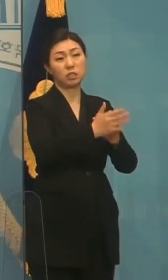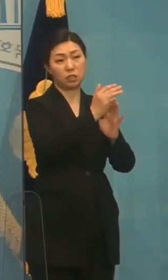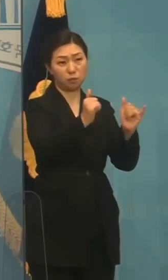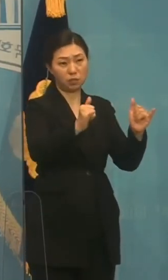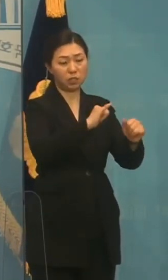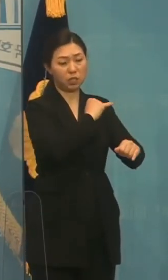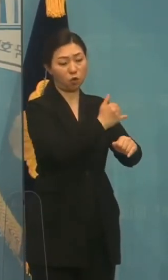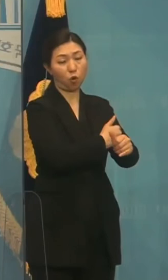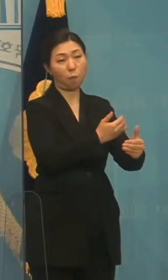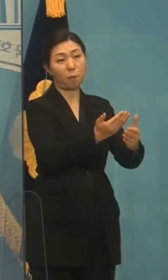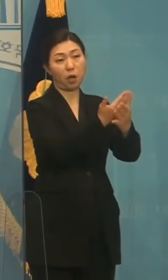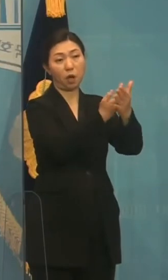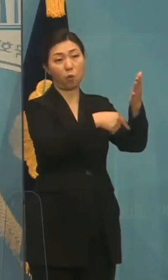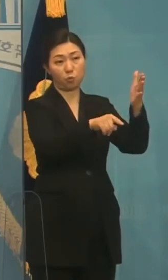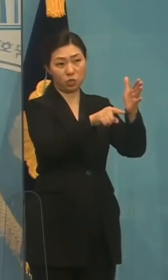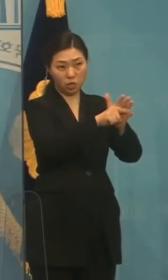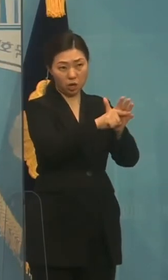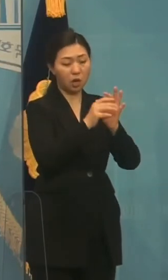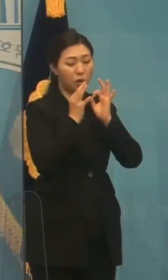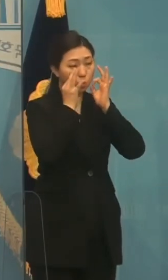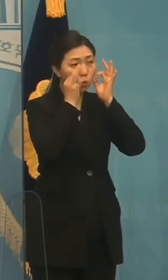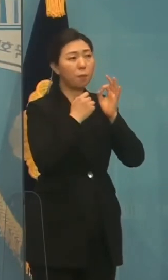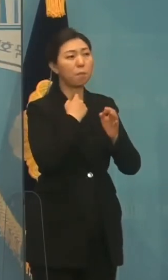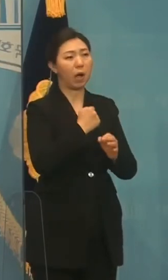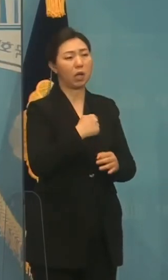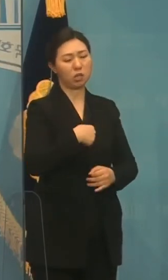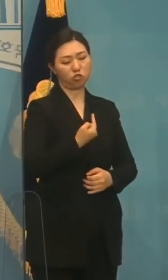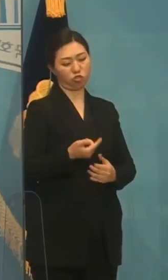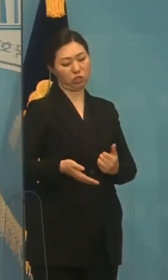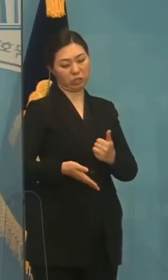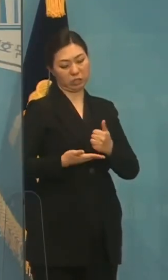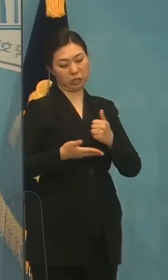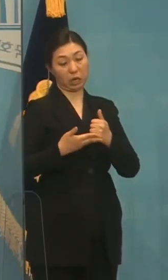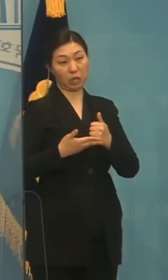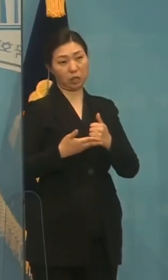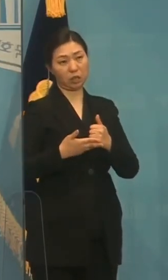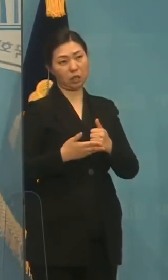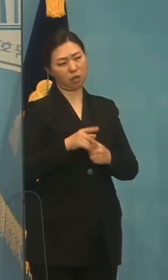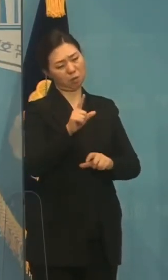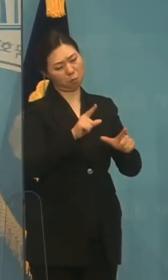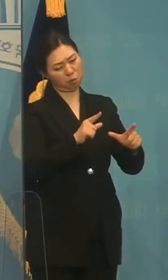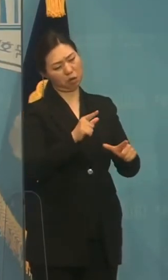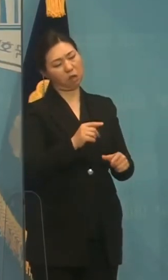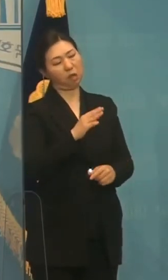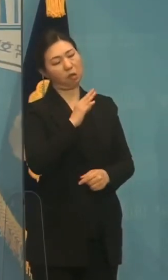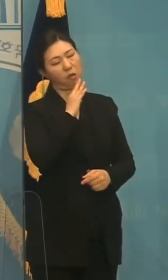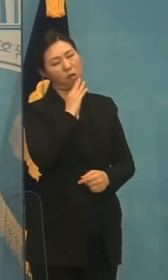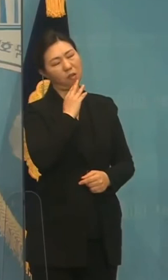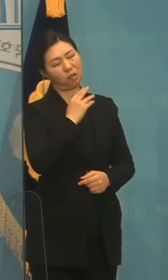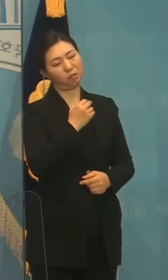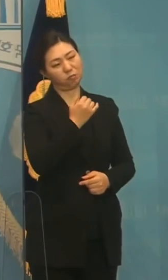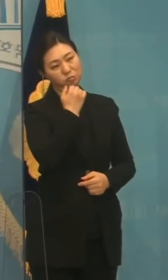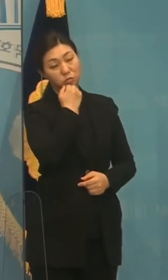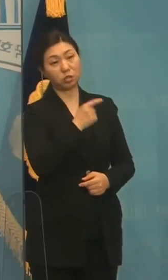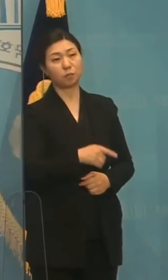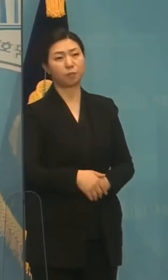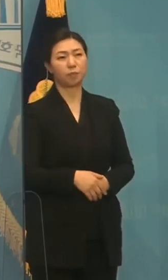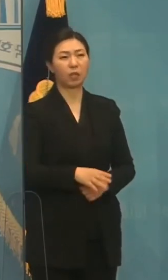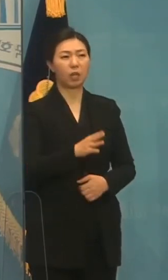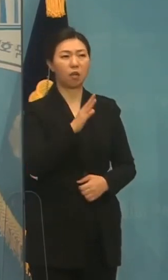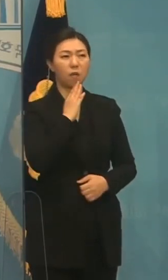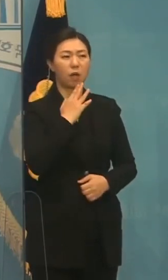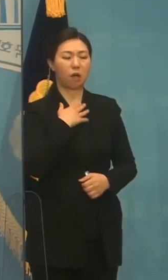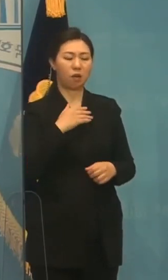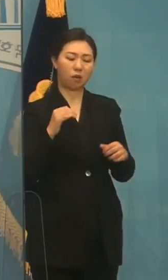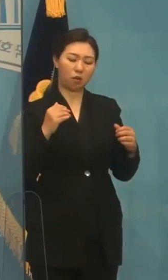노력했다면서 자화자찬하는 한심한 모습을 연출하고 있으니 참으로